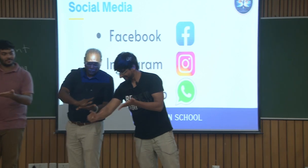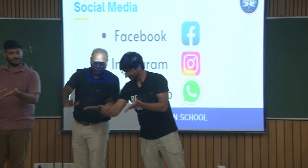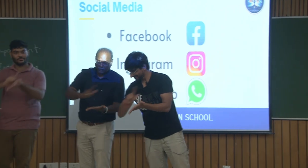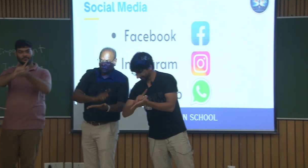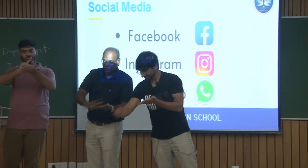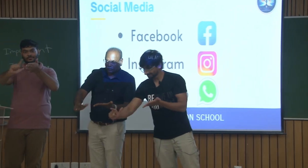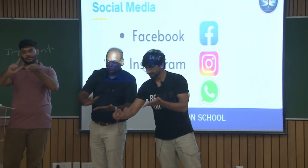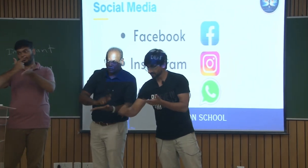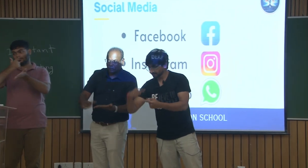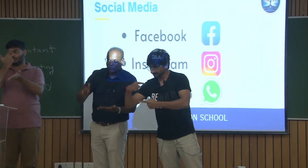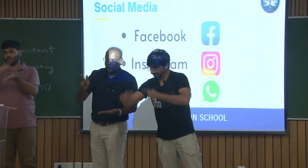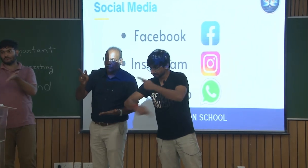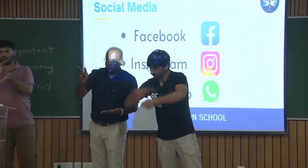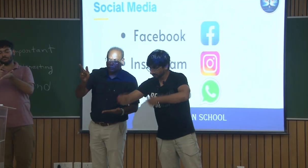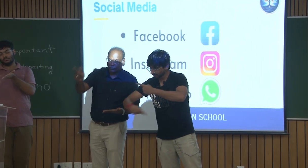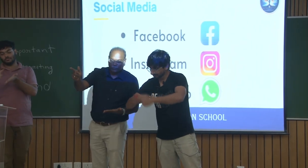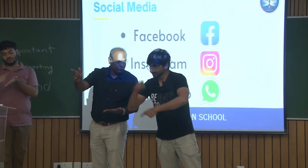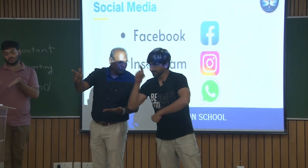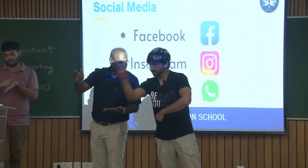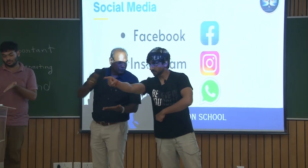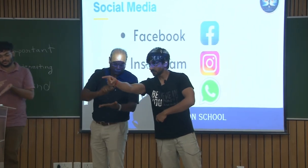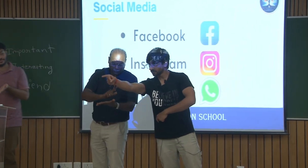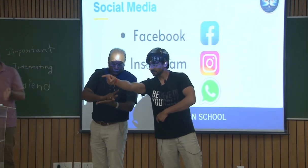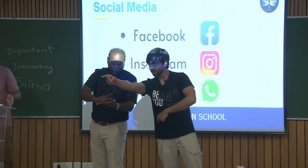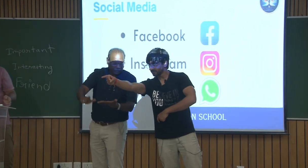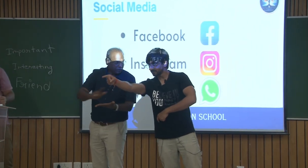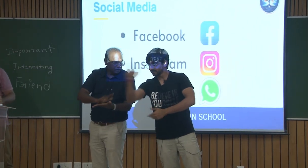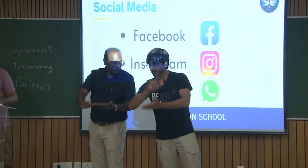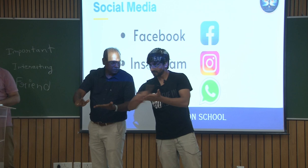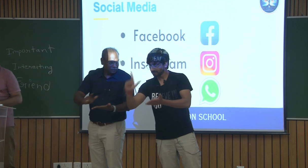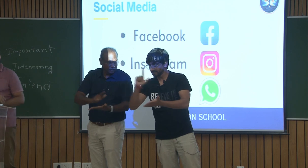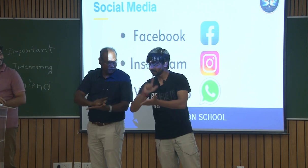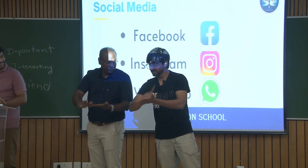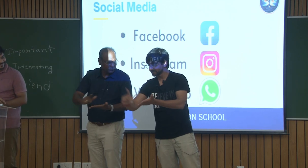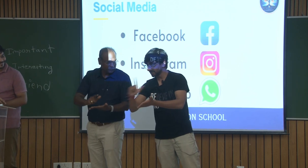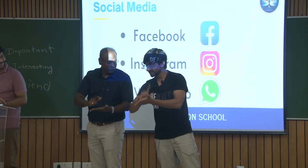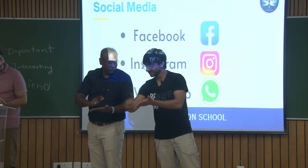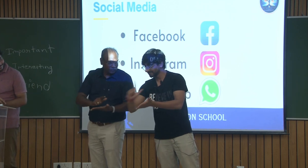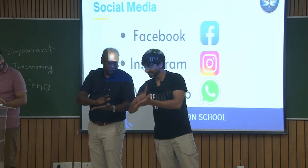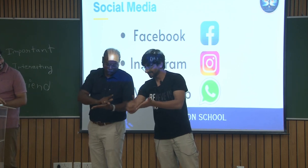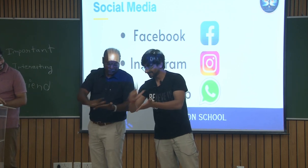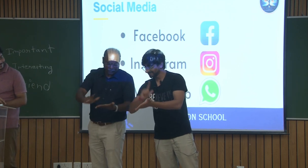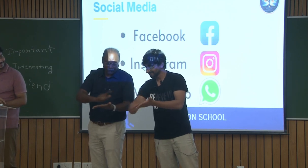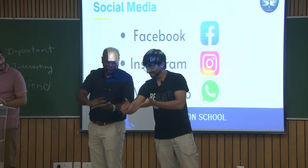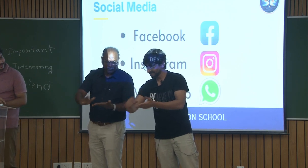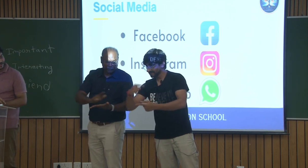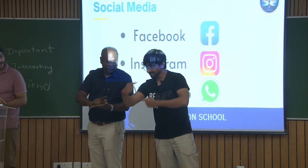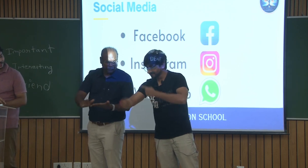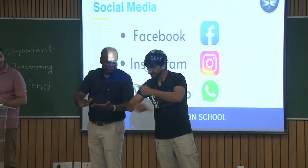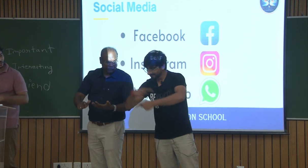ओके सो यू व्हाई नो दिस इज फॉर लीव. ओके लीव